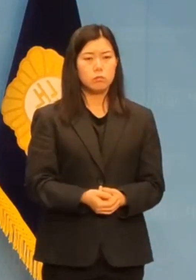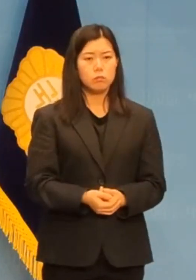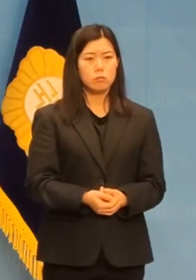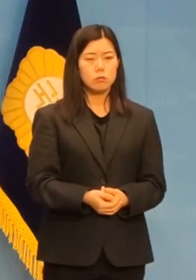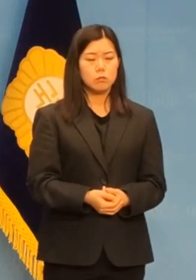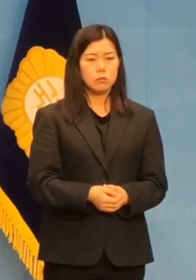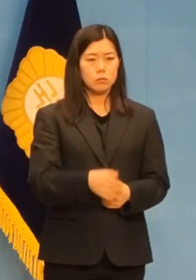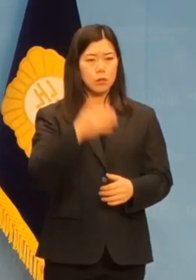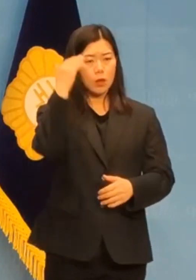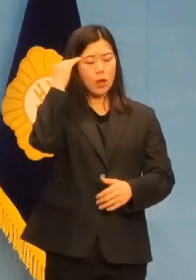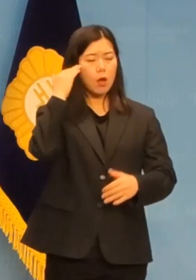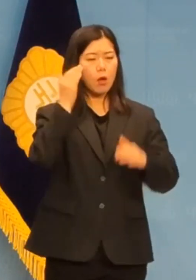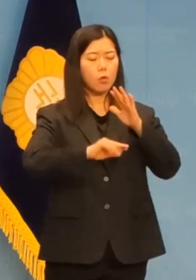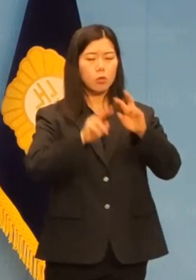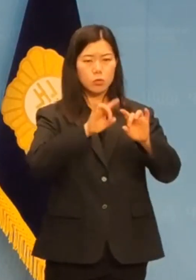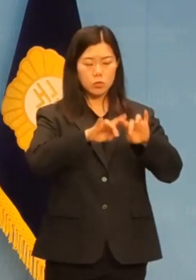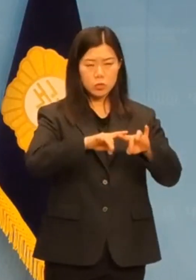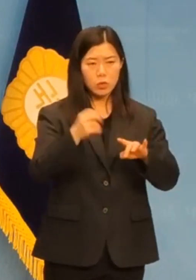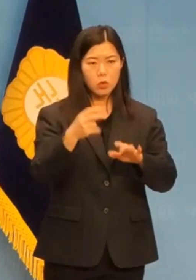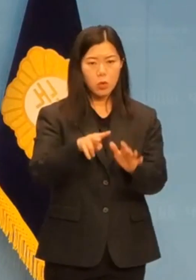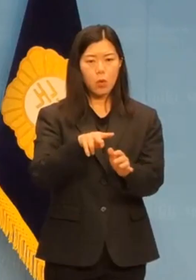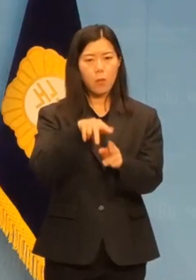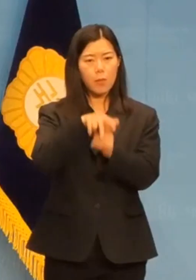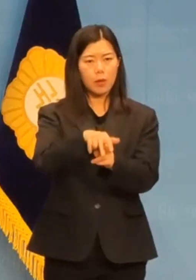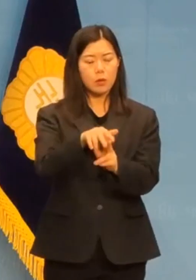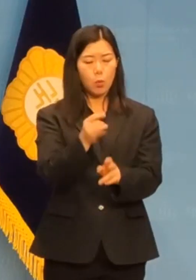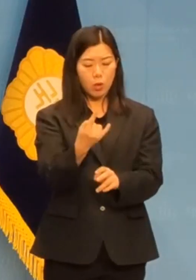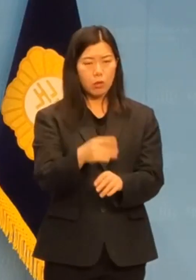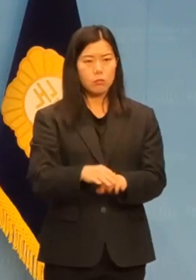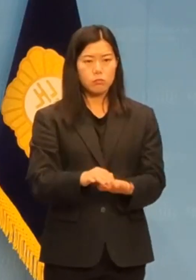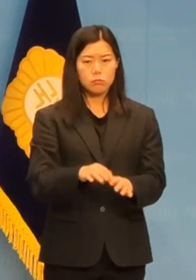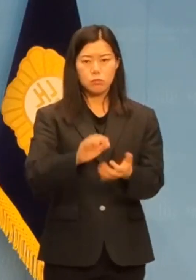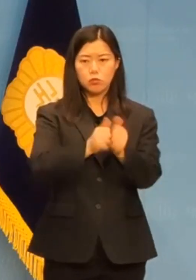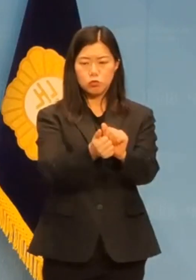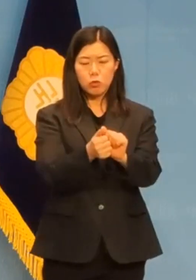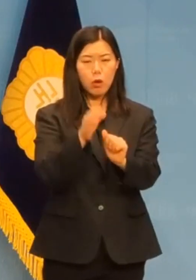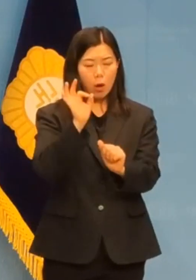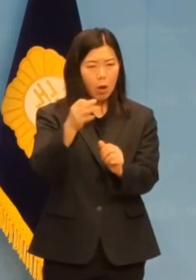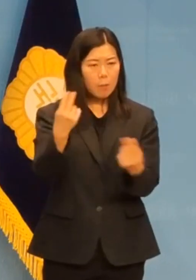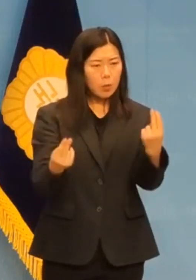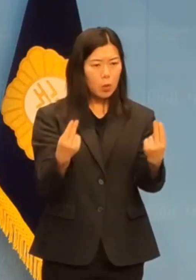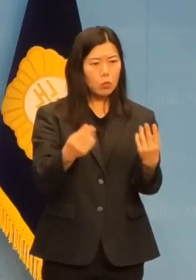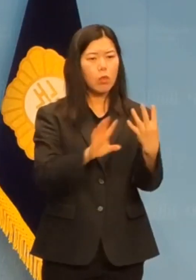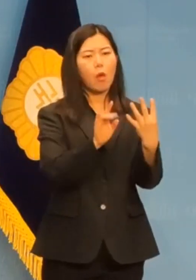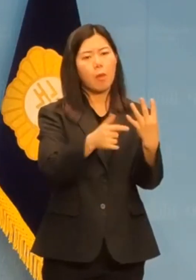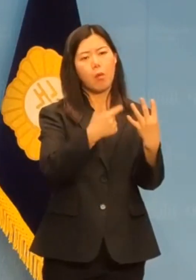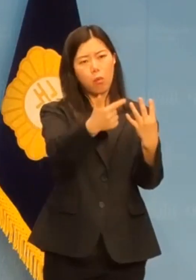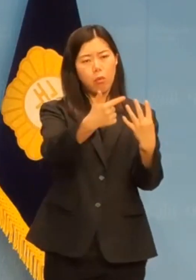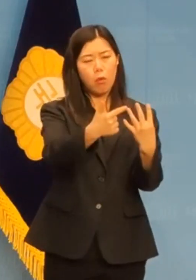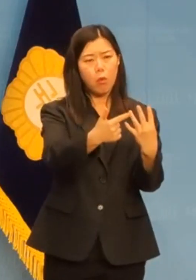한전, KDN과 마사회는 주가보다 4배 높은 주당